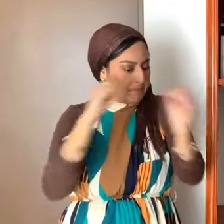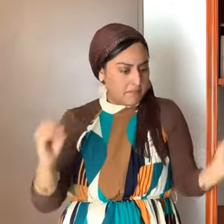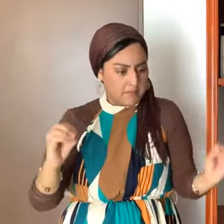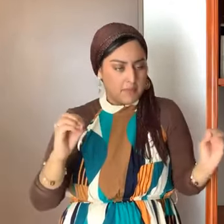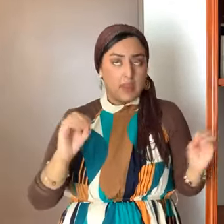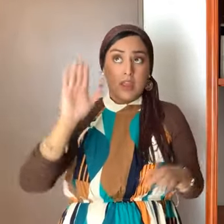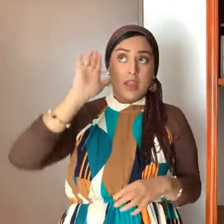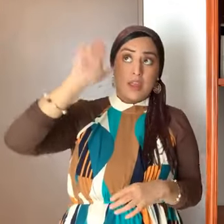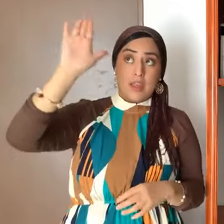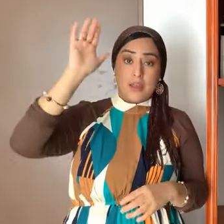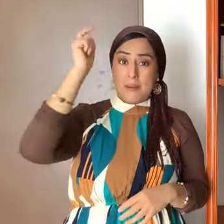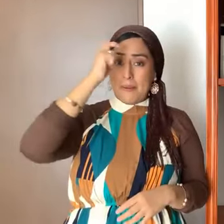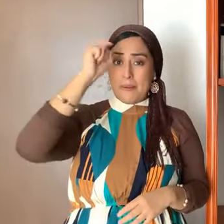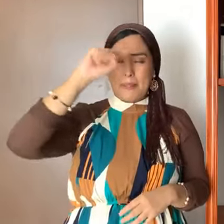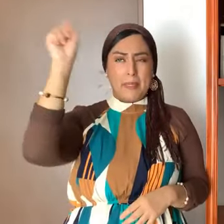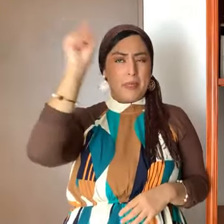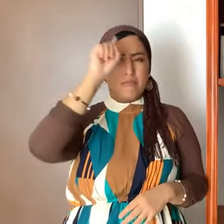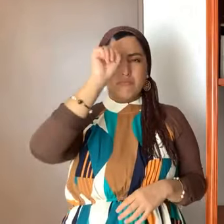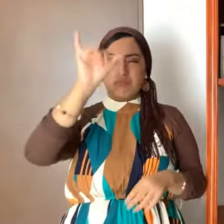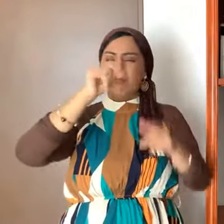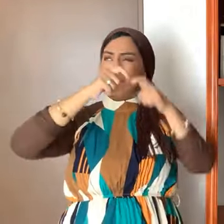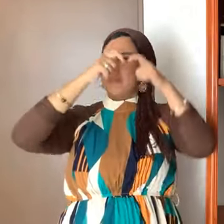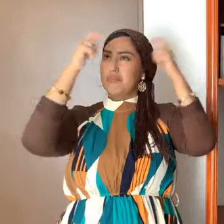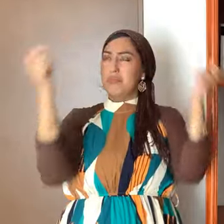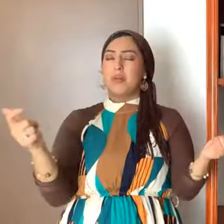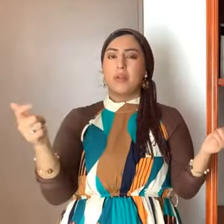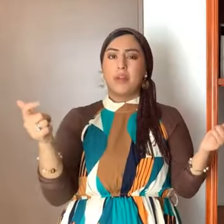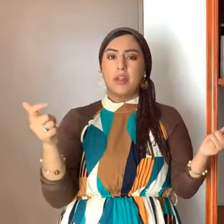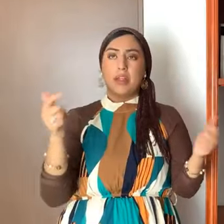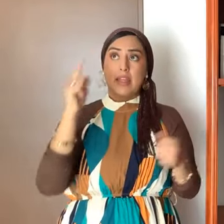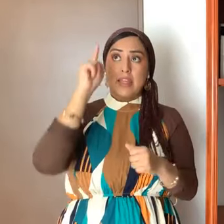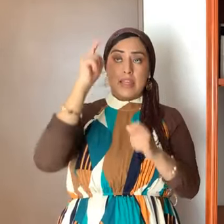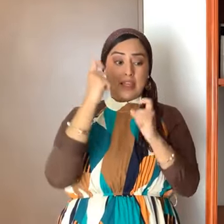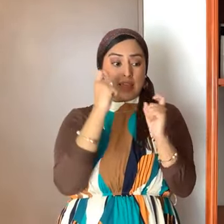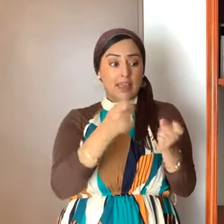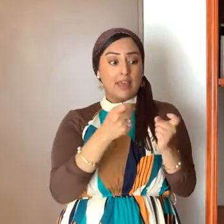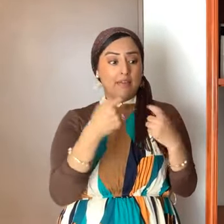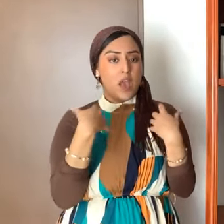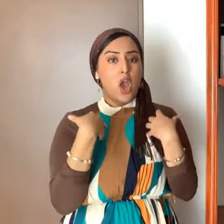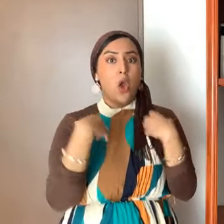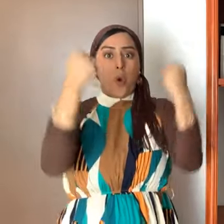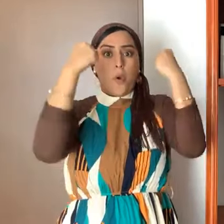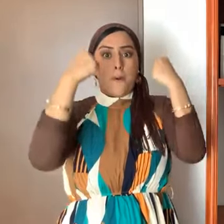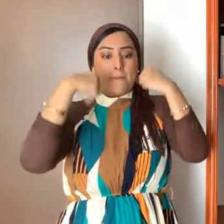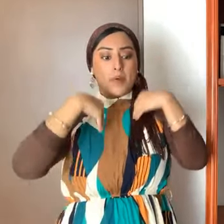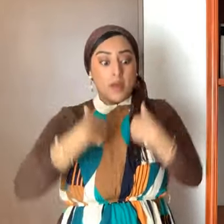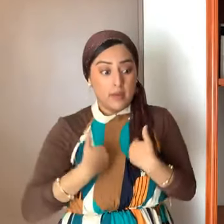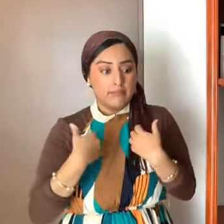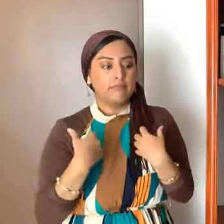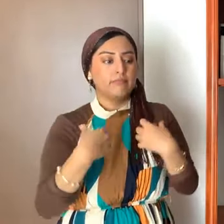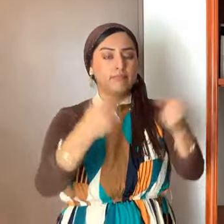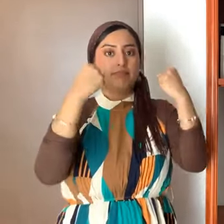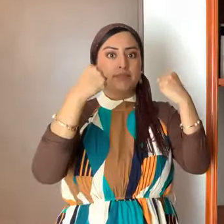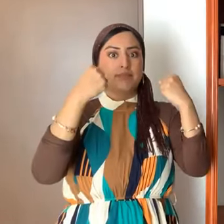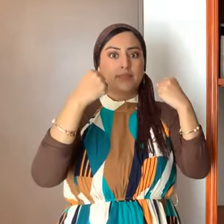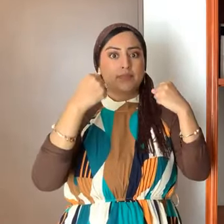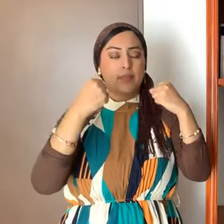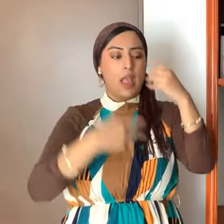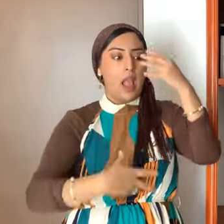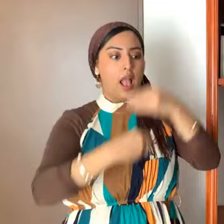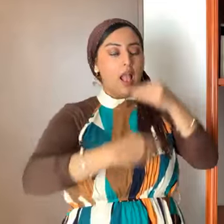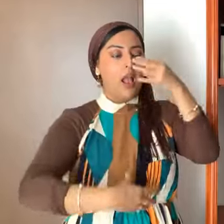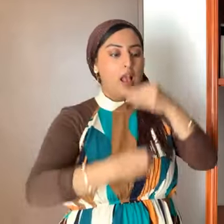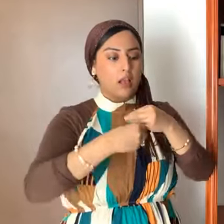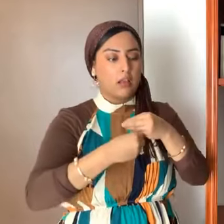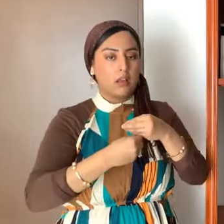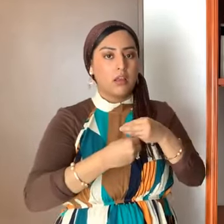su entendimiento no hay quien lo alcance. Él da esfuerzo al cansado y multiplica las fuerzas al que no tiene